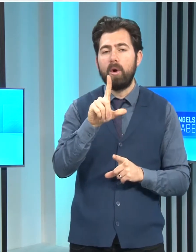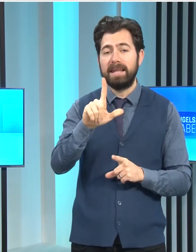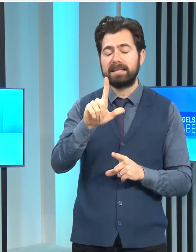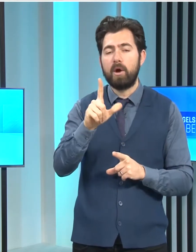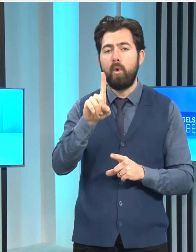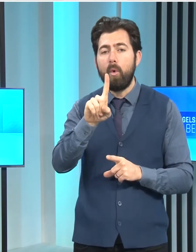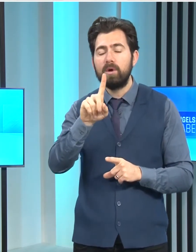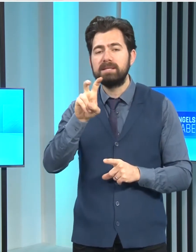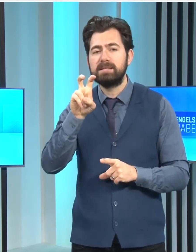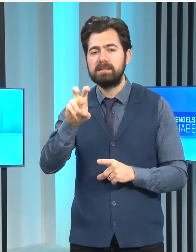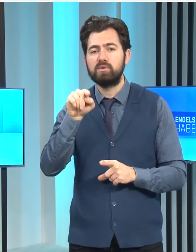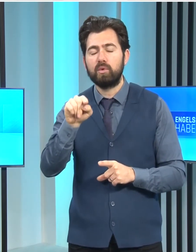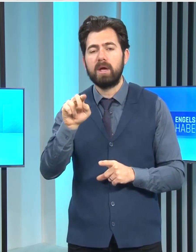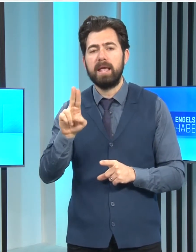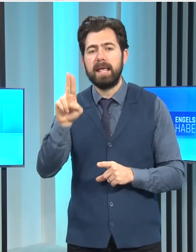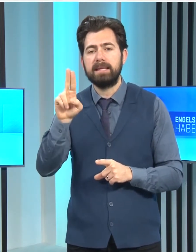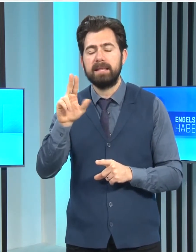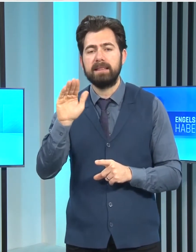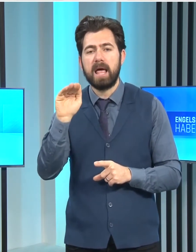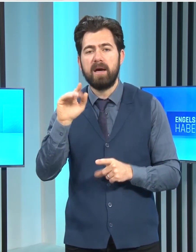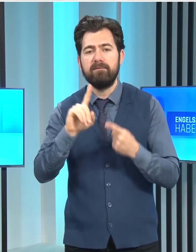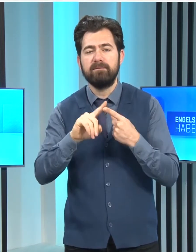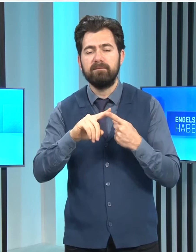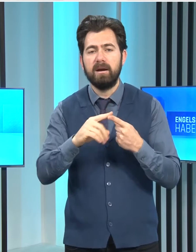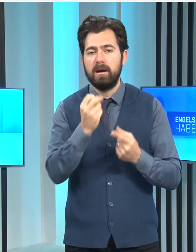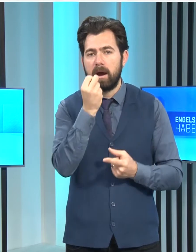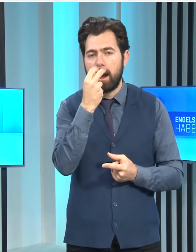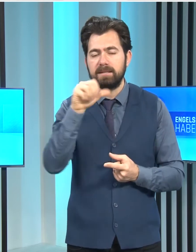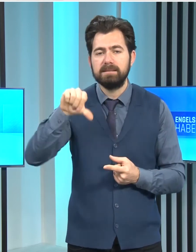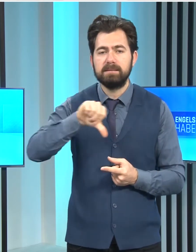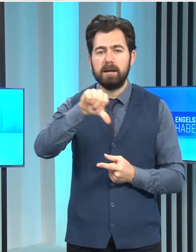18.7 TL ve gaz yağının litresi